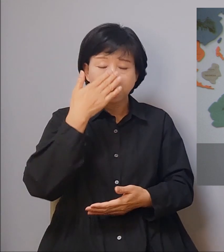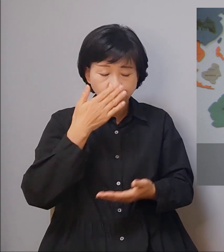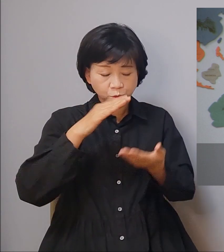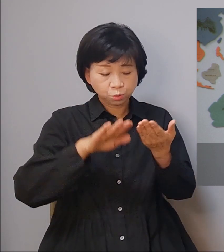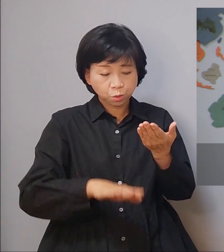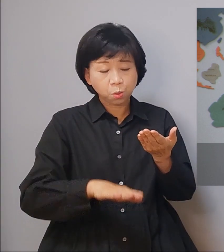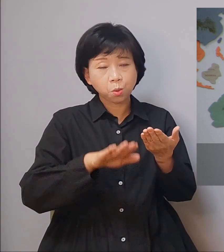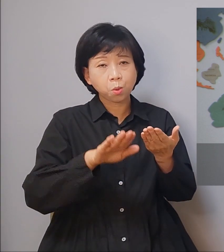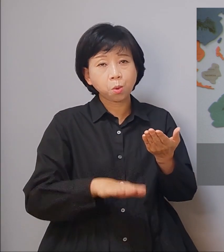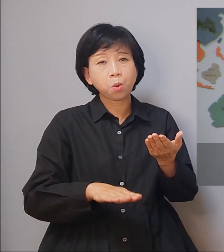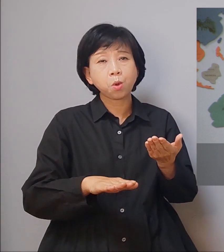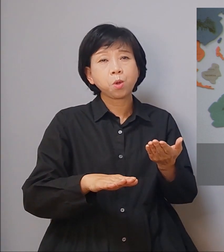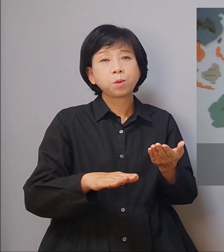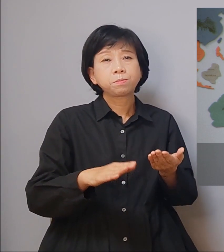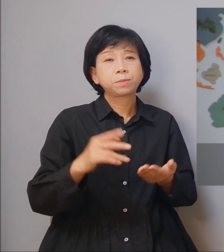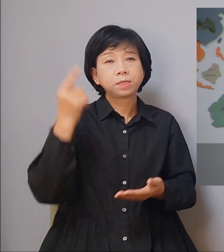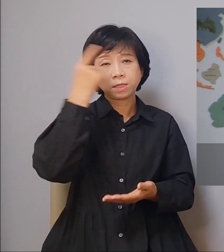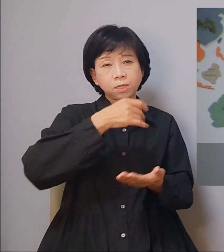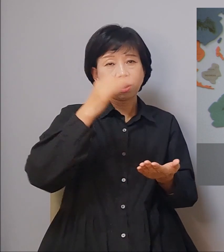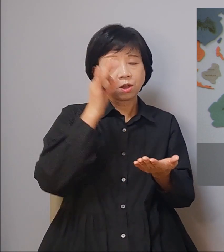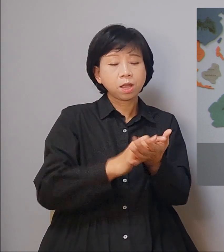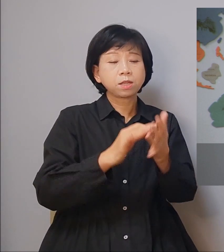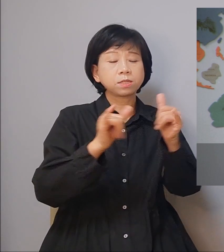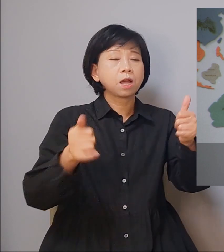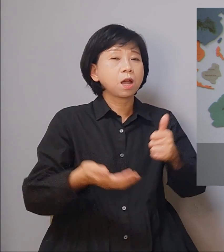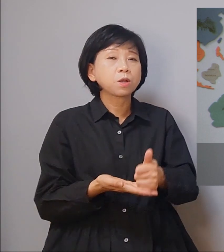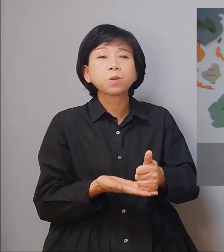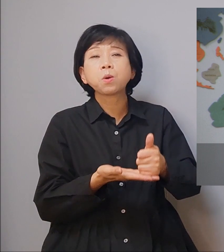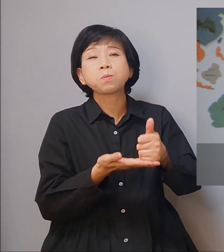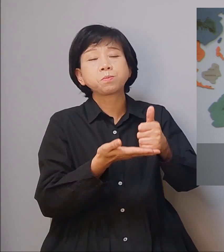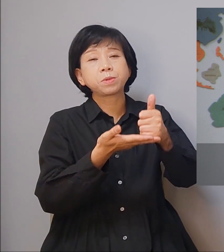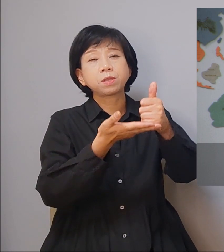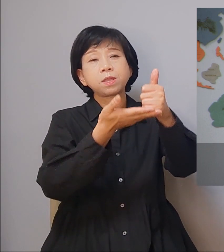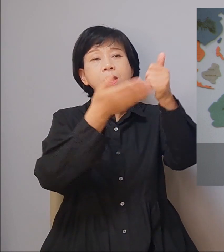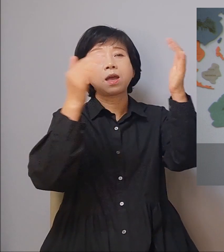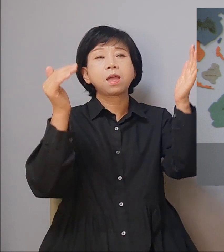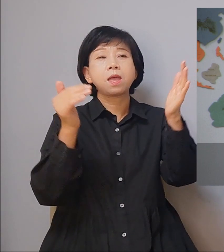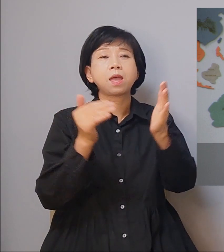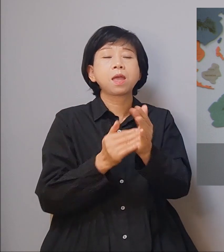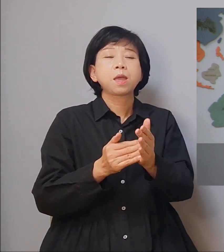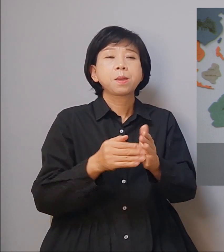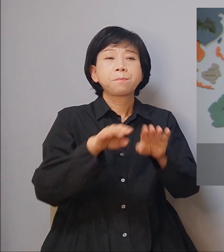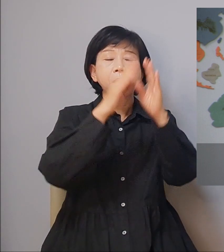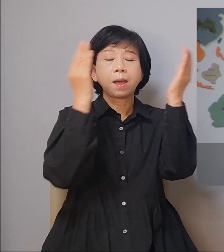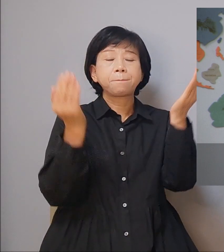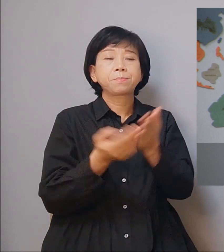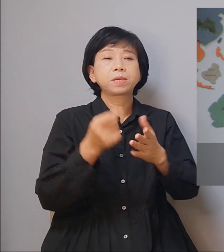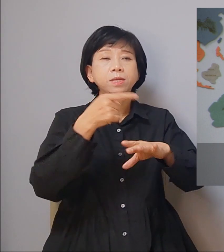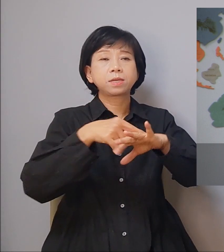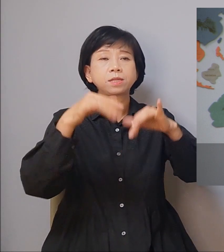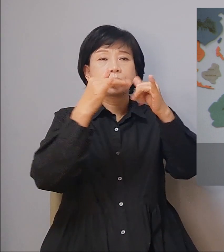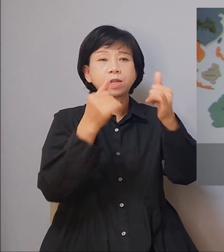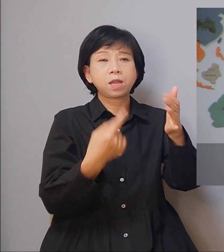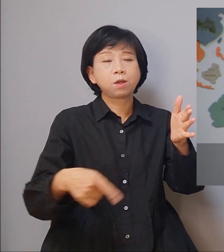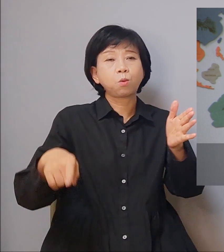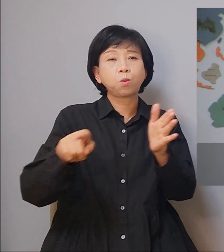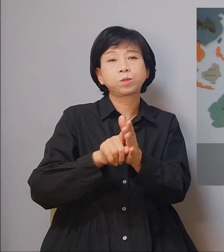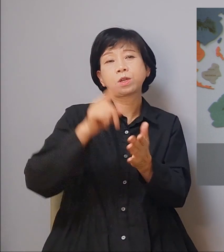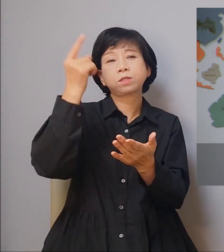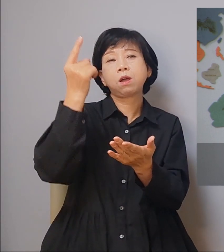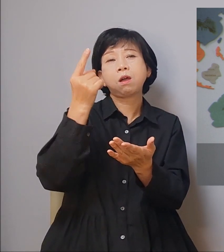자 낮추고 비천한 자 높였네. 만민